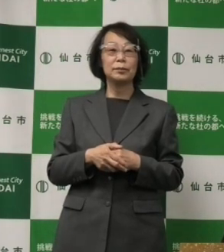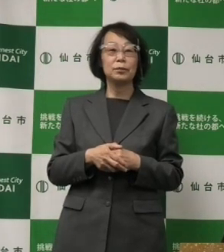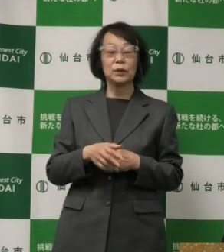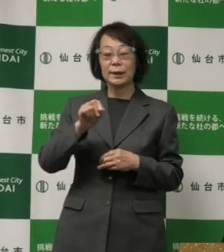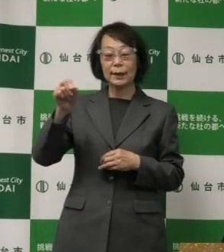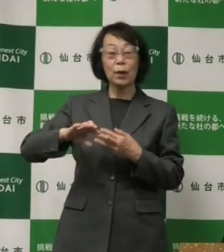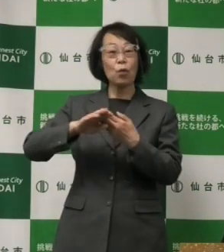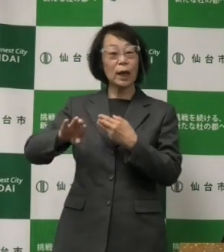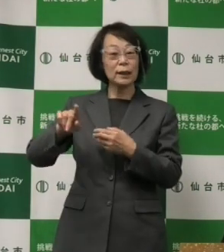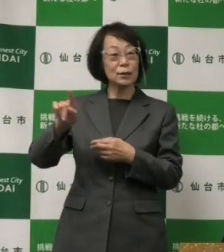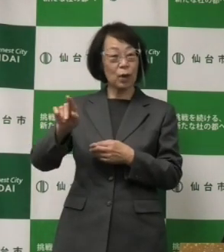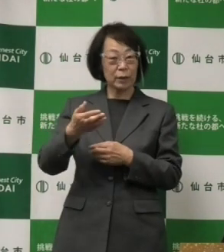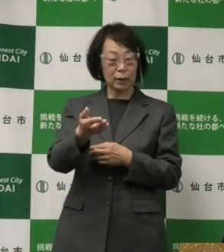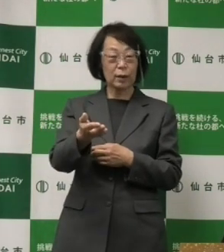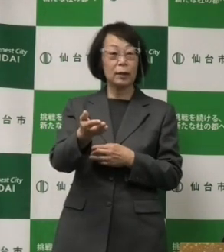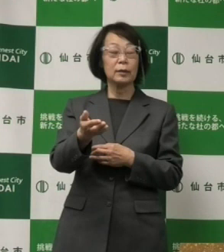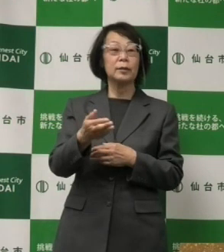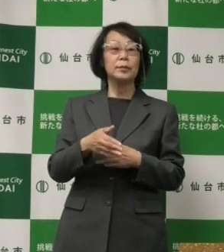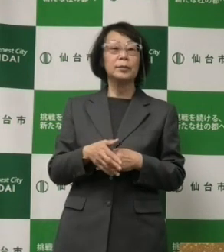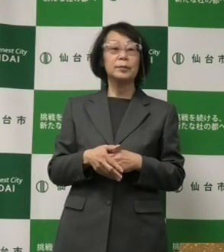何かご質問ございますでしょうか。